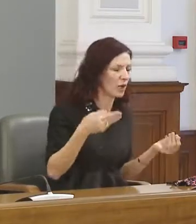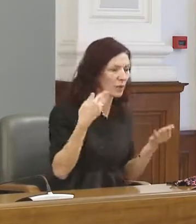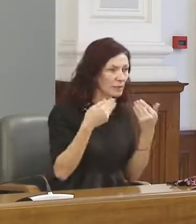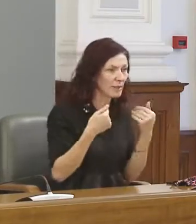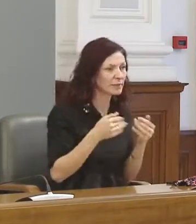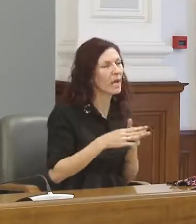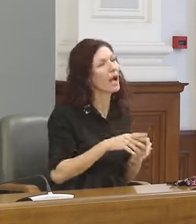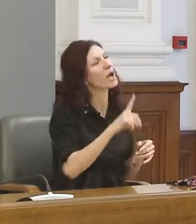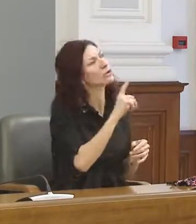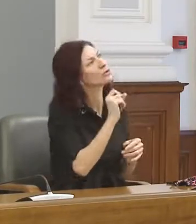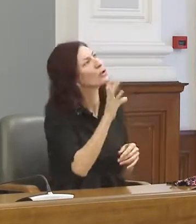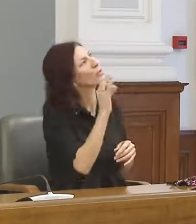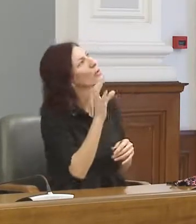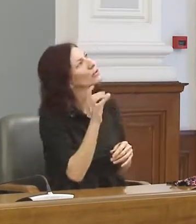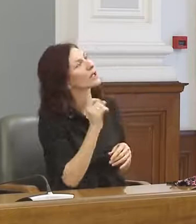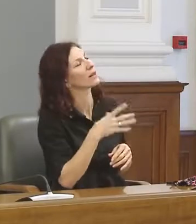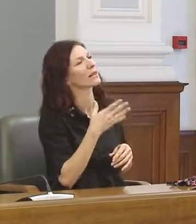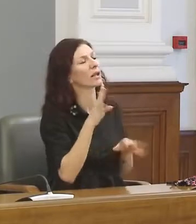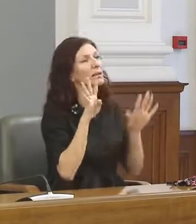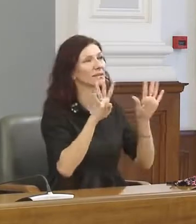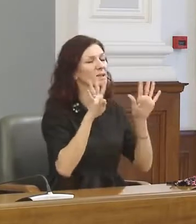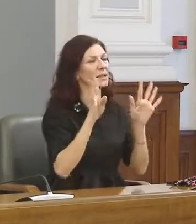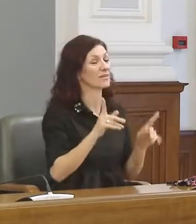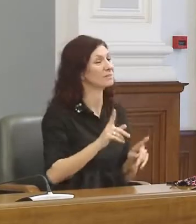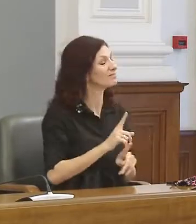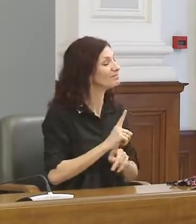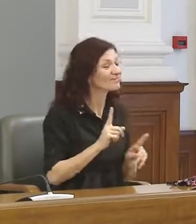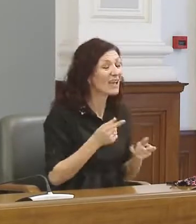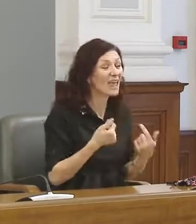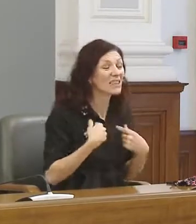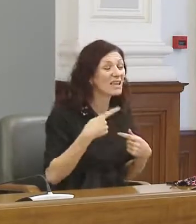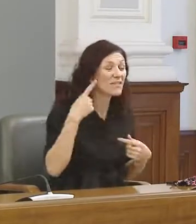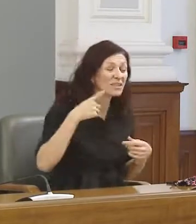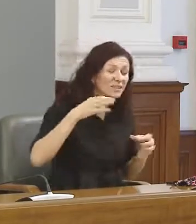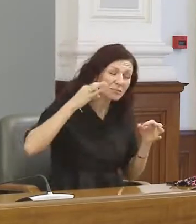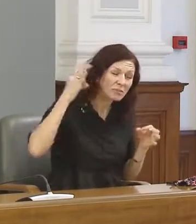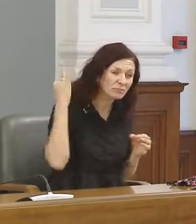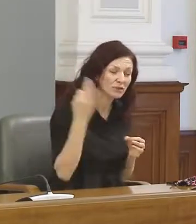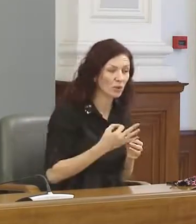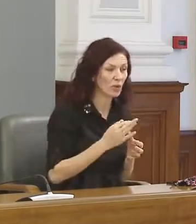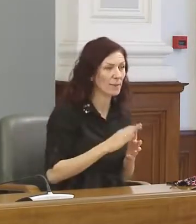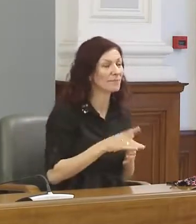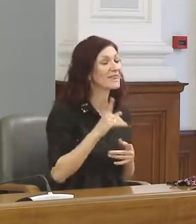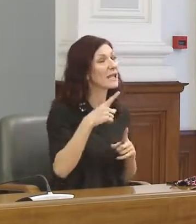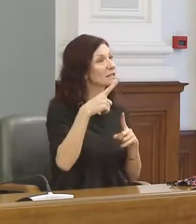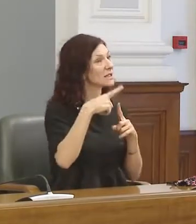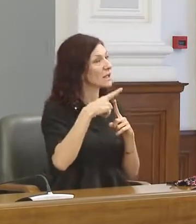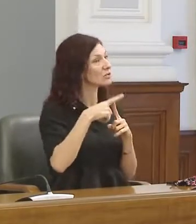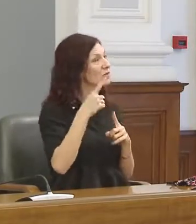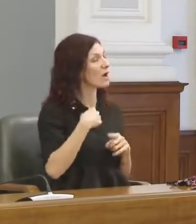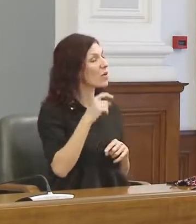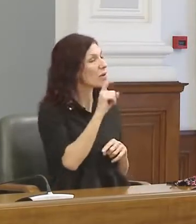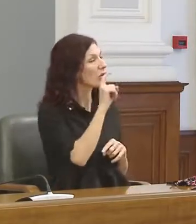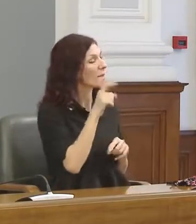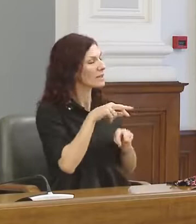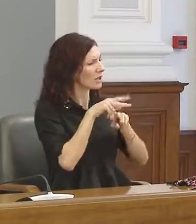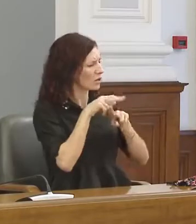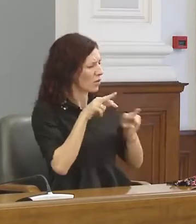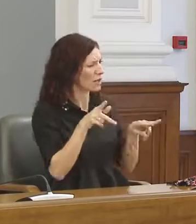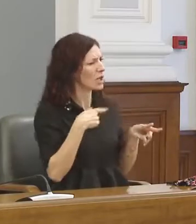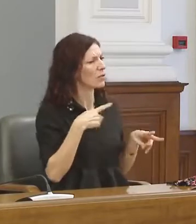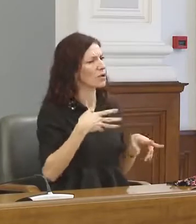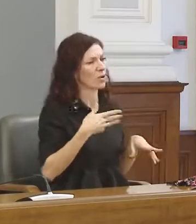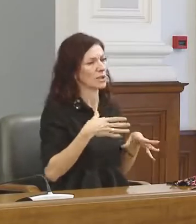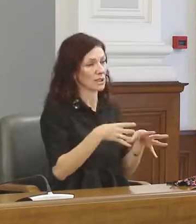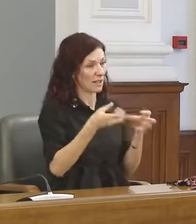100%, 99,9%, просто трябва да сме сигурни. И обикновено тези тестове, които ни питат колегите, които ще се снабдяват с